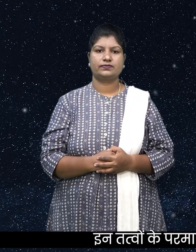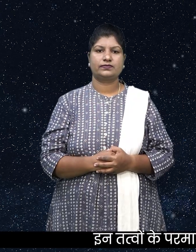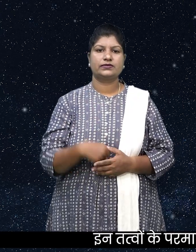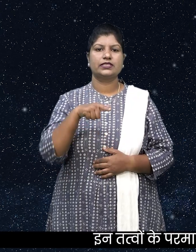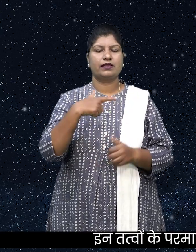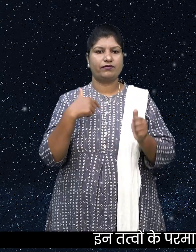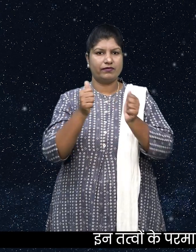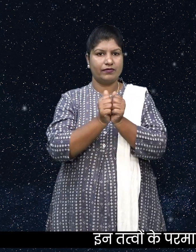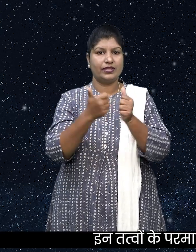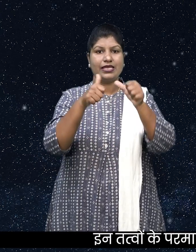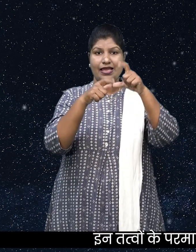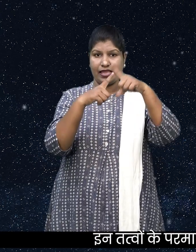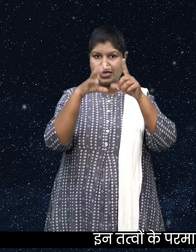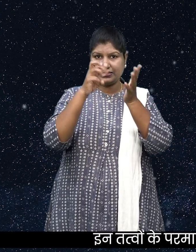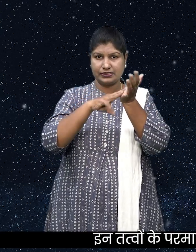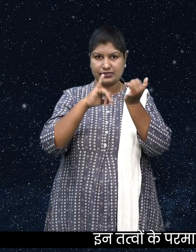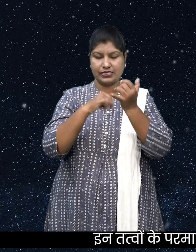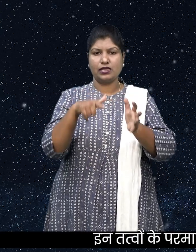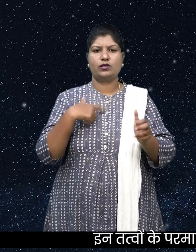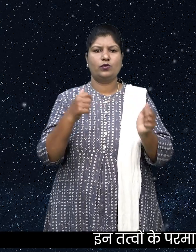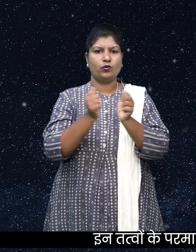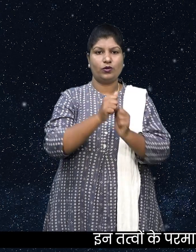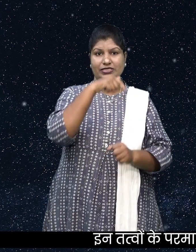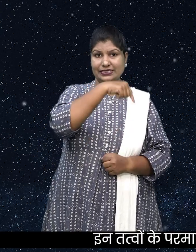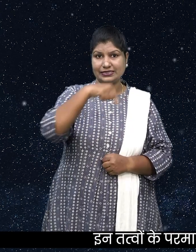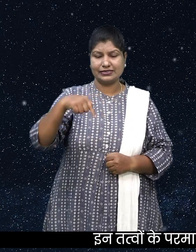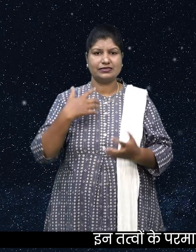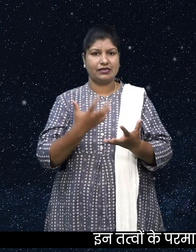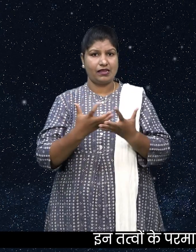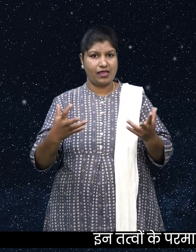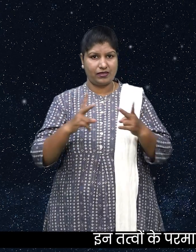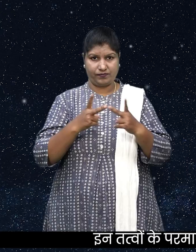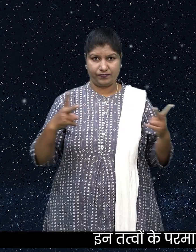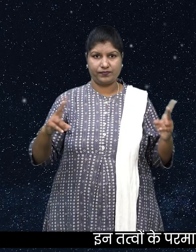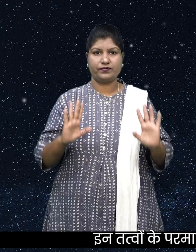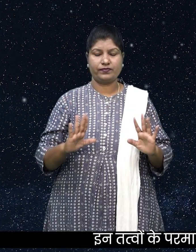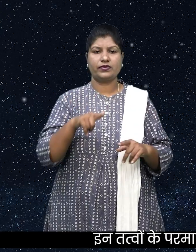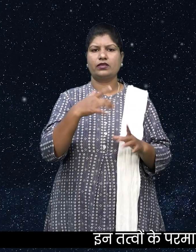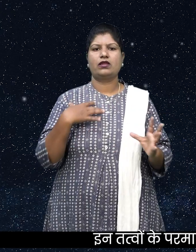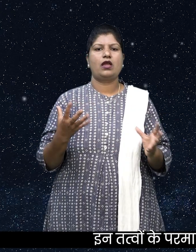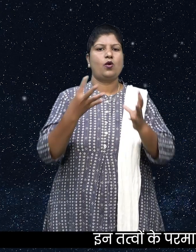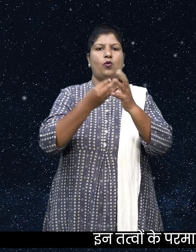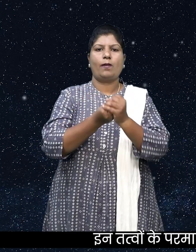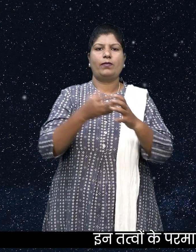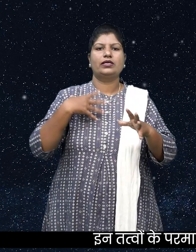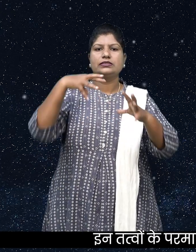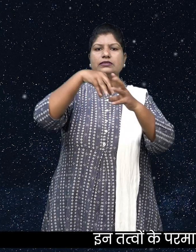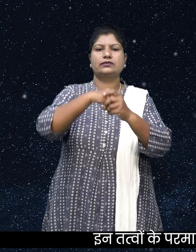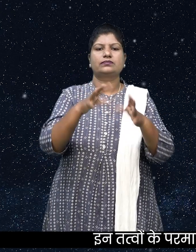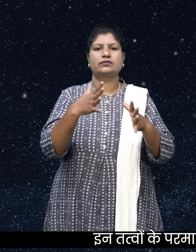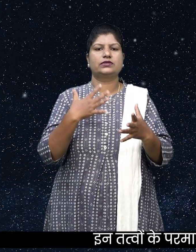इन तत्वों के परमाणु अणुओं का निर्माण नहीं कर सकते थे।